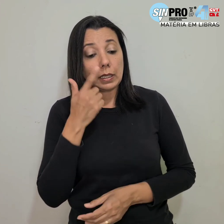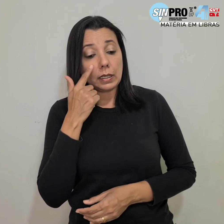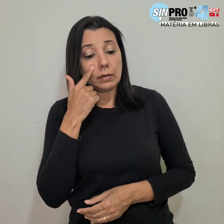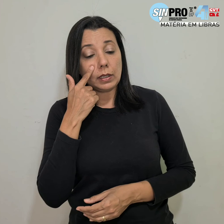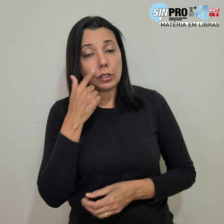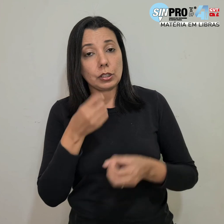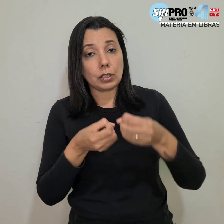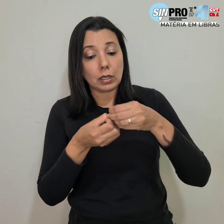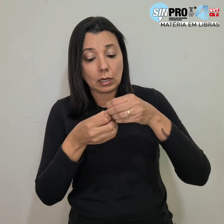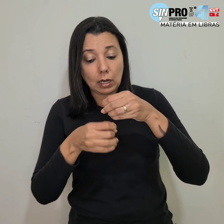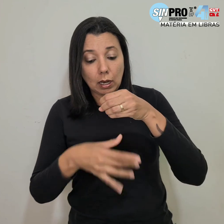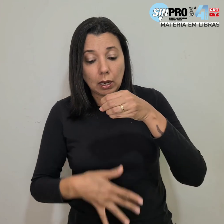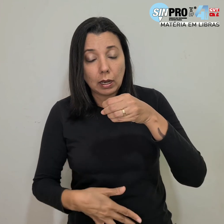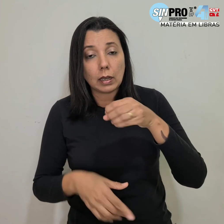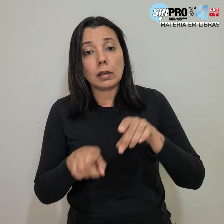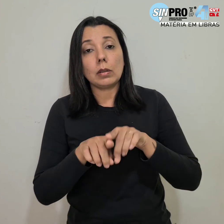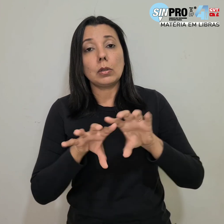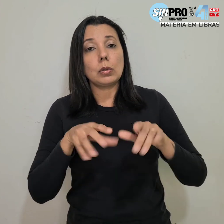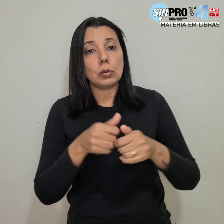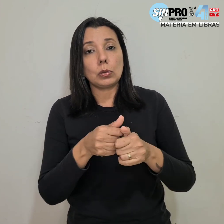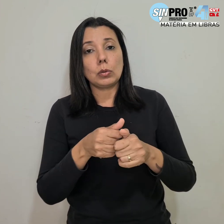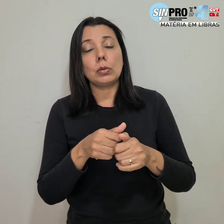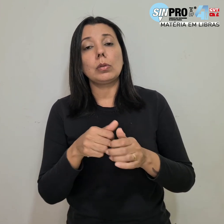E confira a matéria com a ministra Carmen Lúcia.